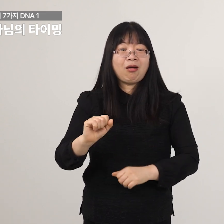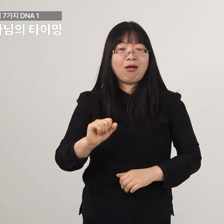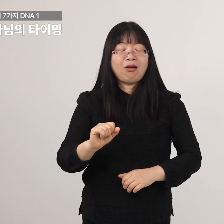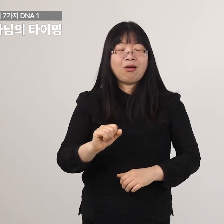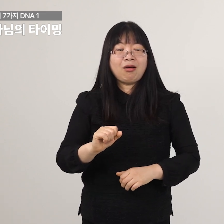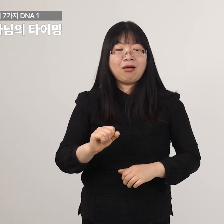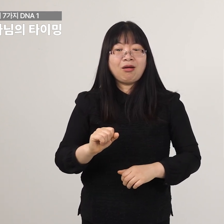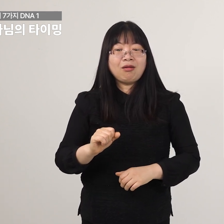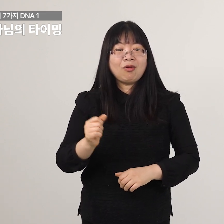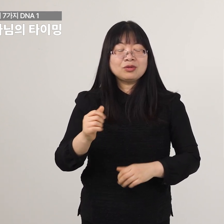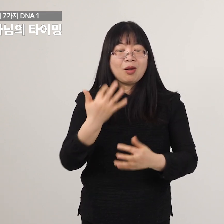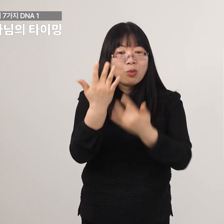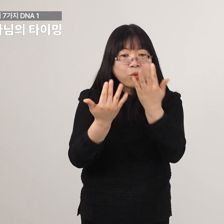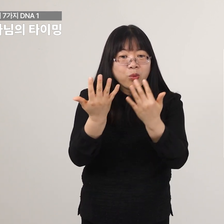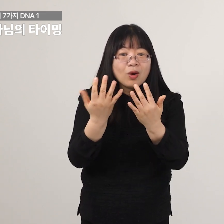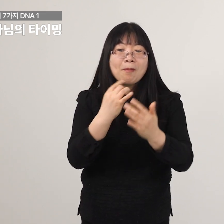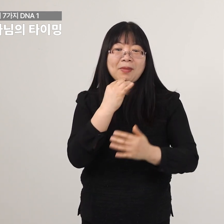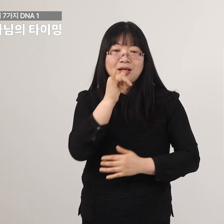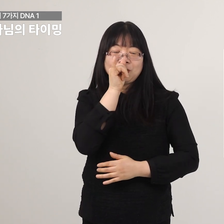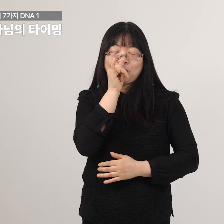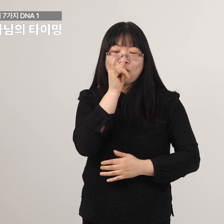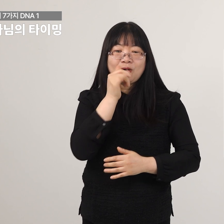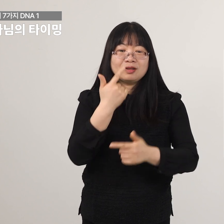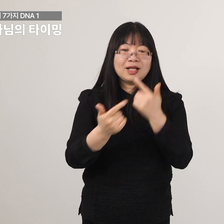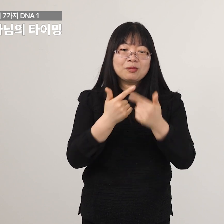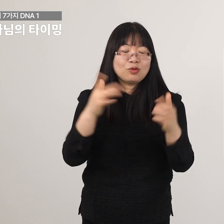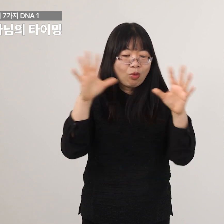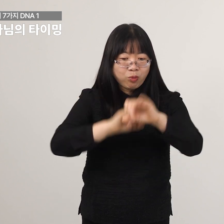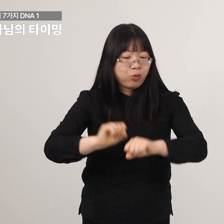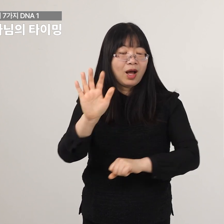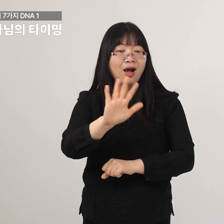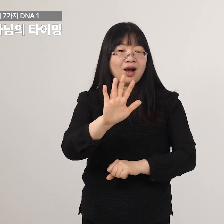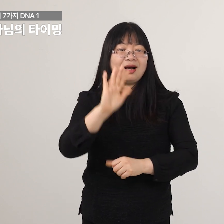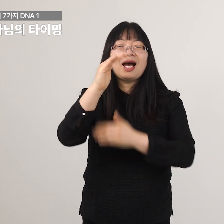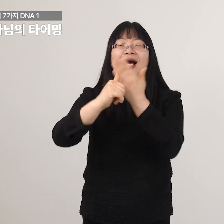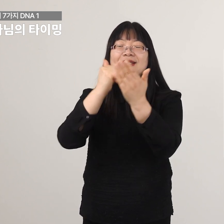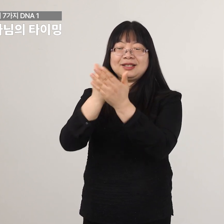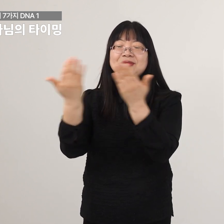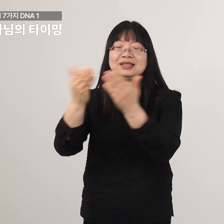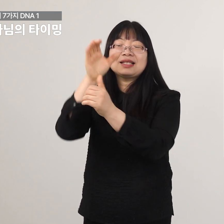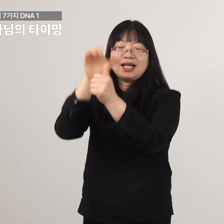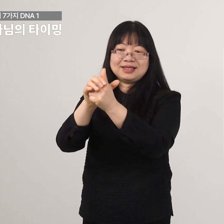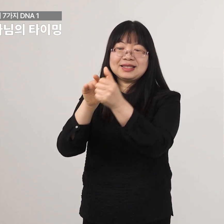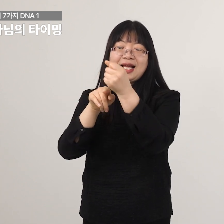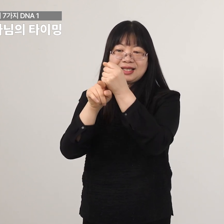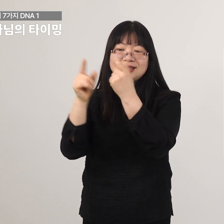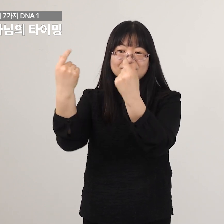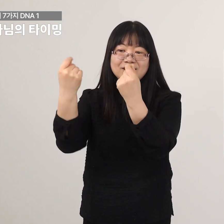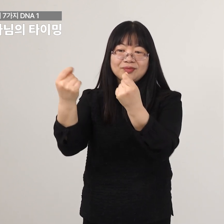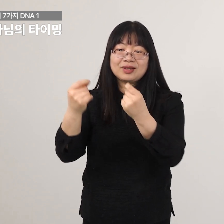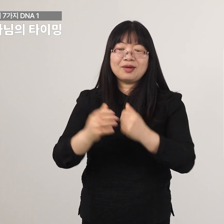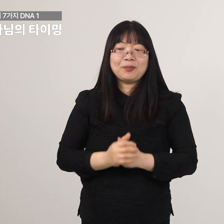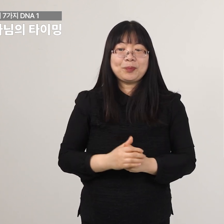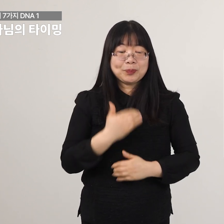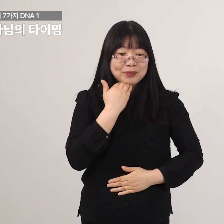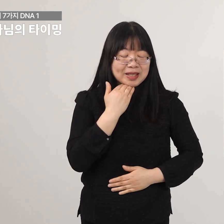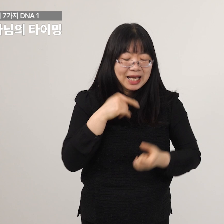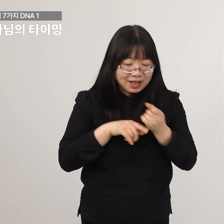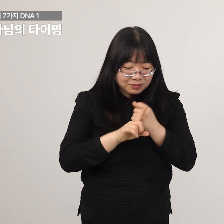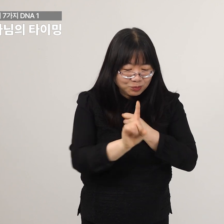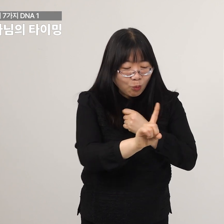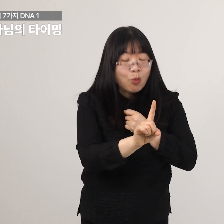타질 않아요. 하나님이 하신다는 뜻이거든요. 그러니까 기다리라는